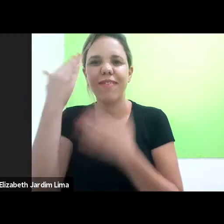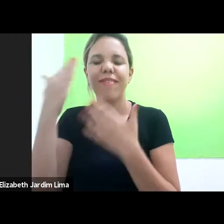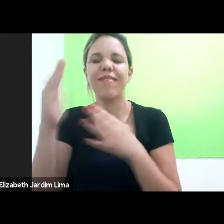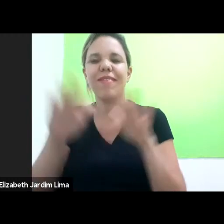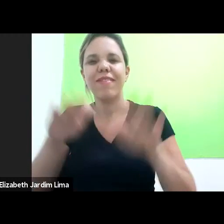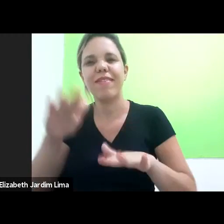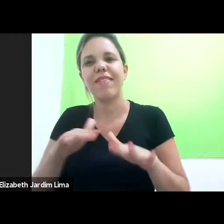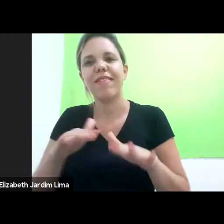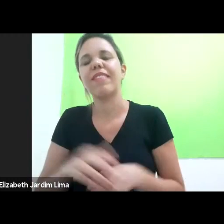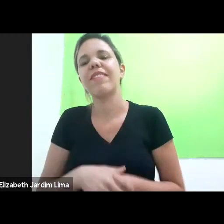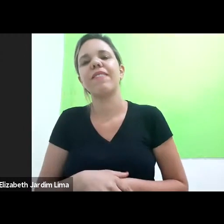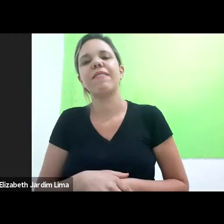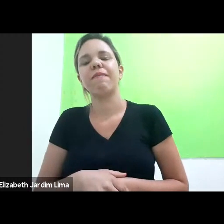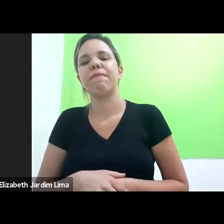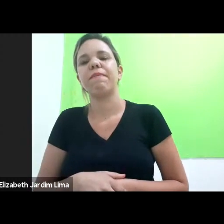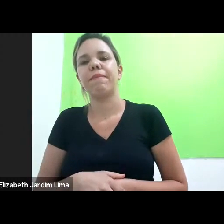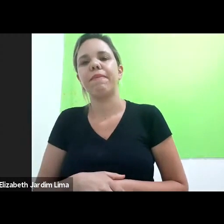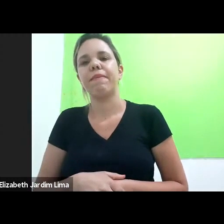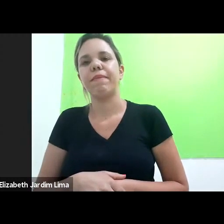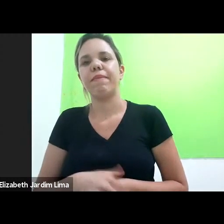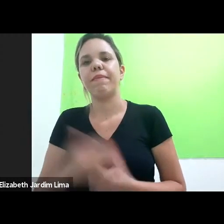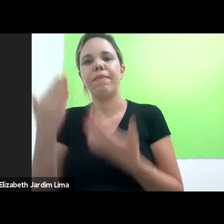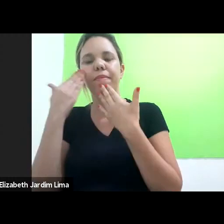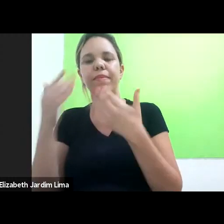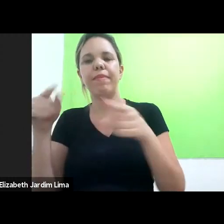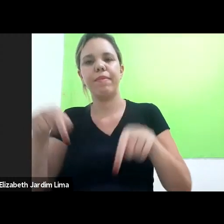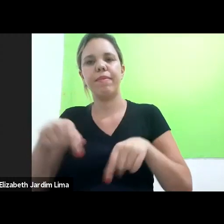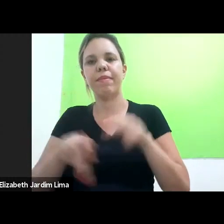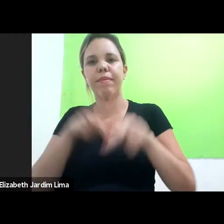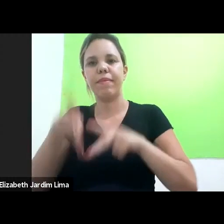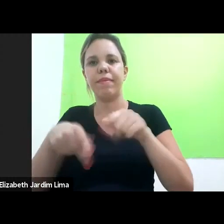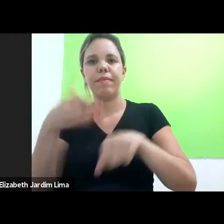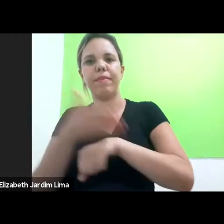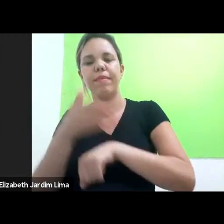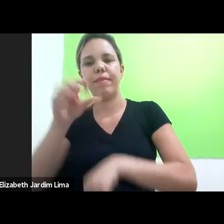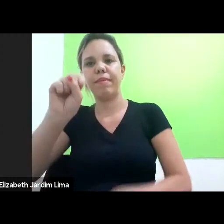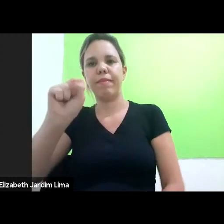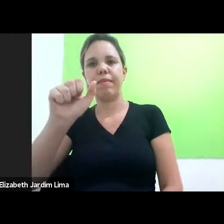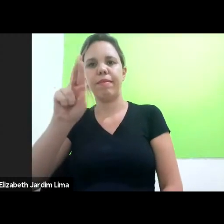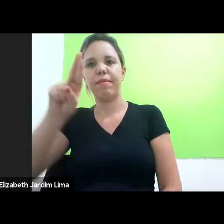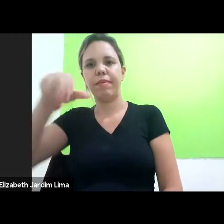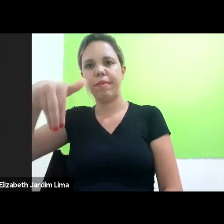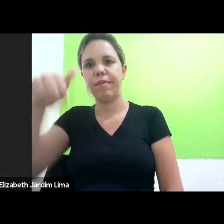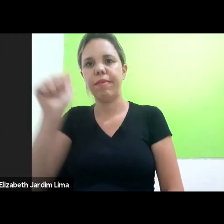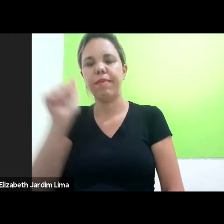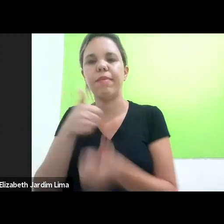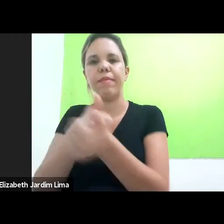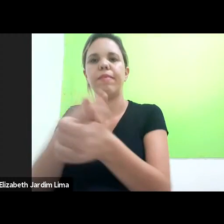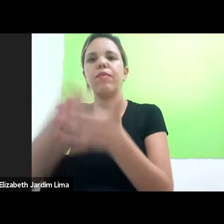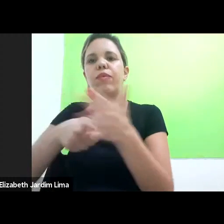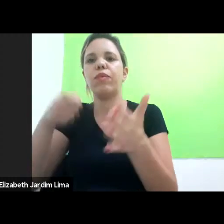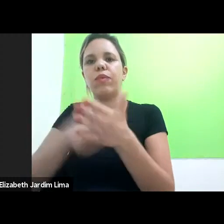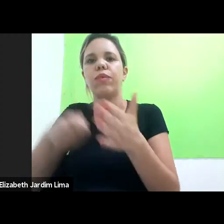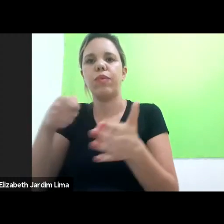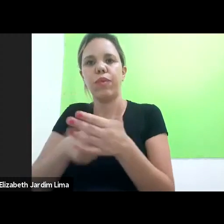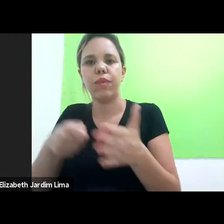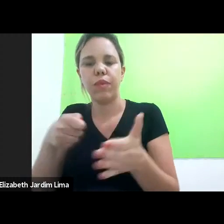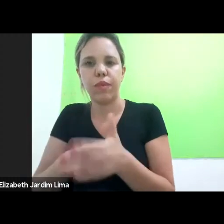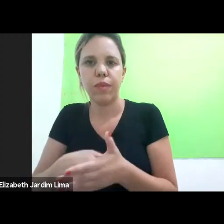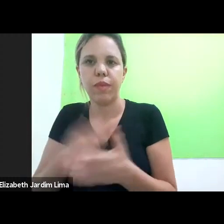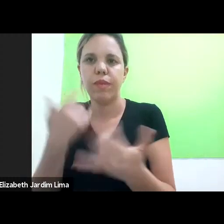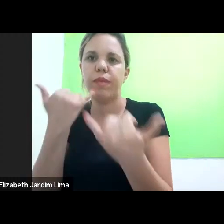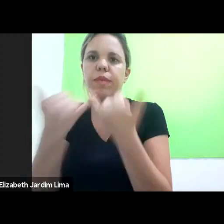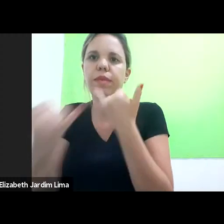sim. Agradecer aqui a participação da Samara, sempre a companheira de luta e as lutas muito semelhantes,